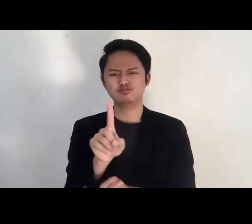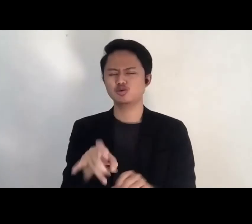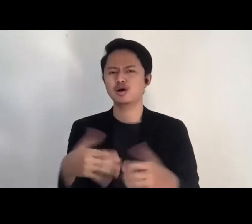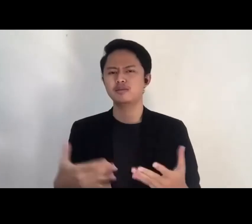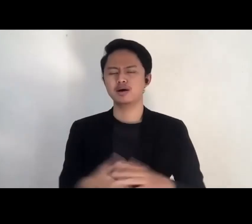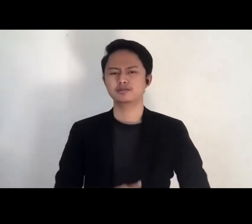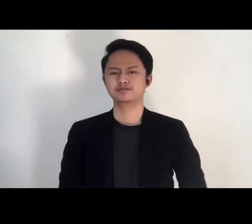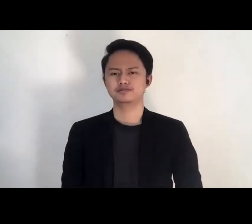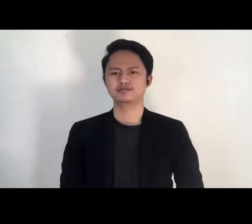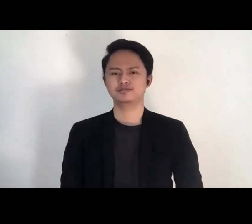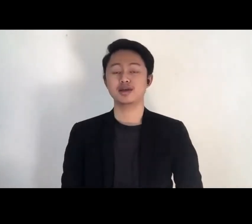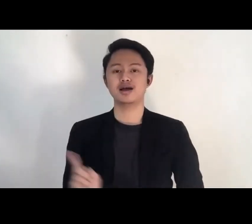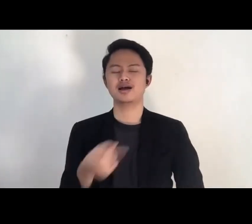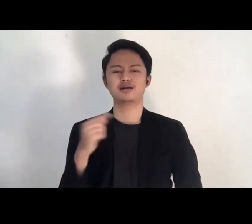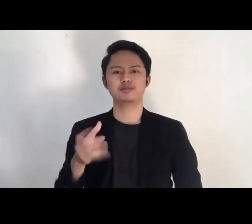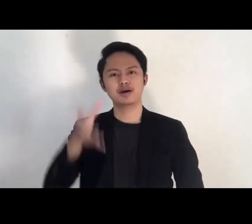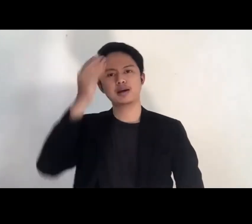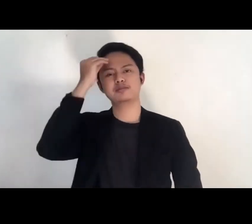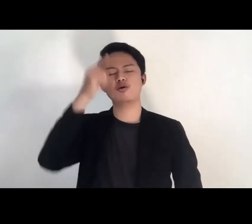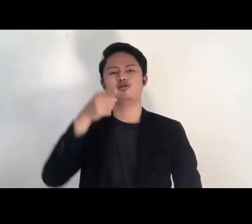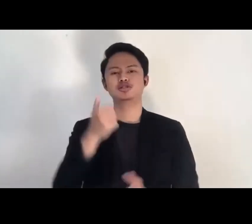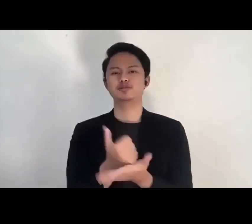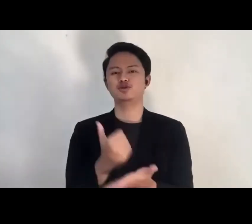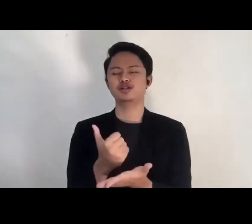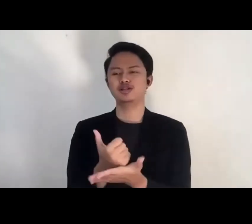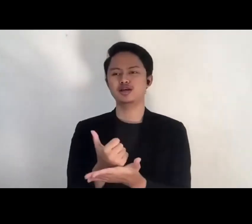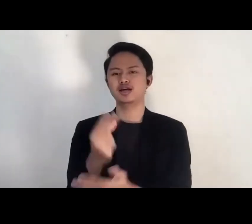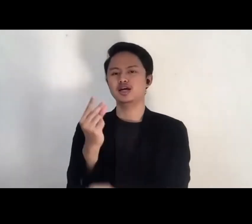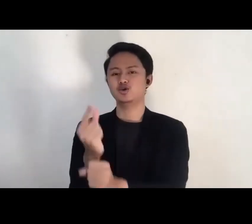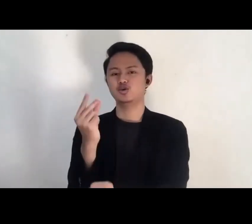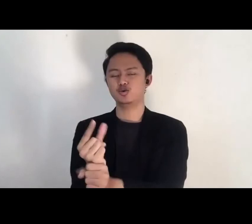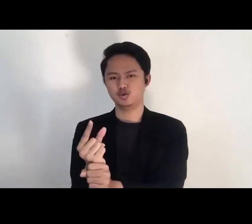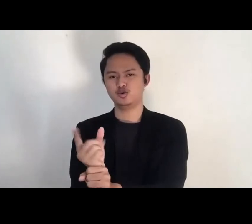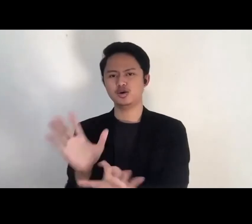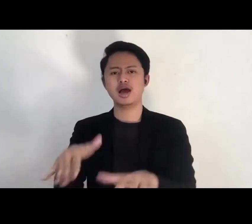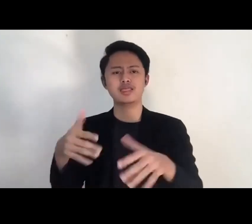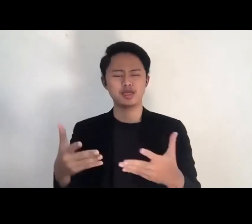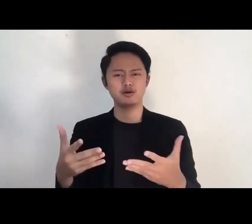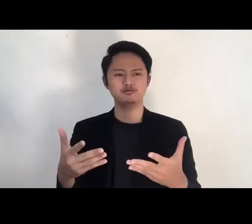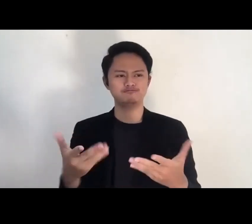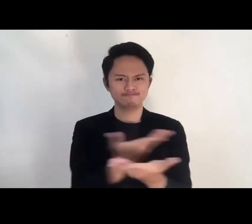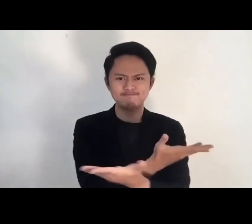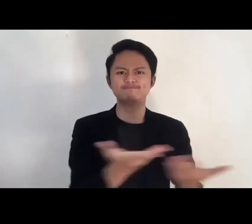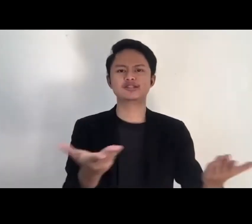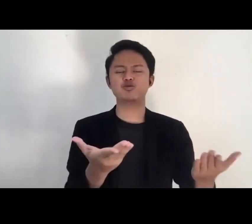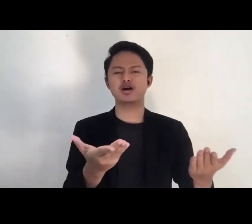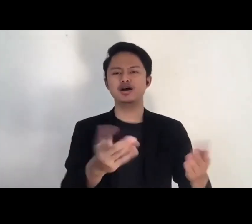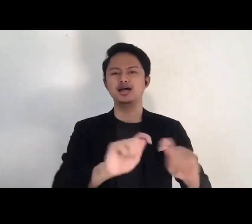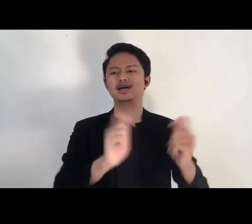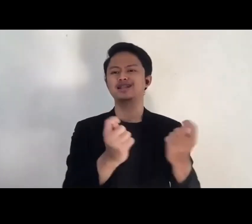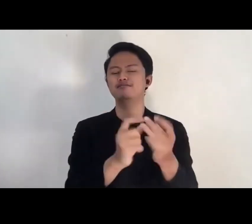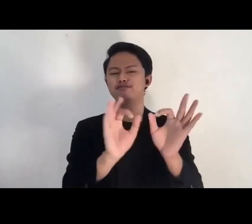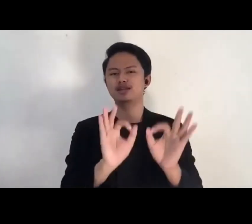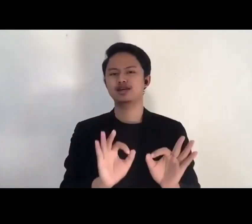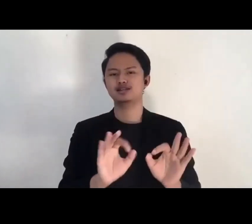kami menemukan bahwa sesungguhnya guru-guru kita dan semua kita pelaku pendidikan di daerah berada